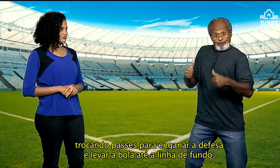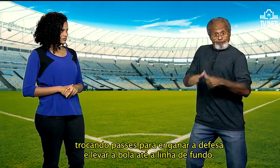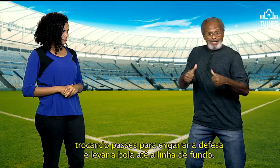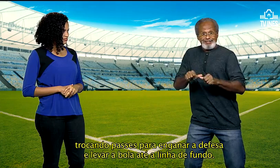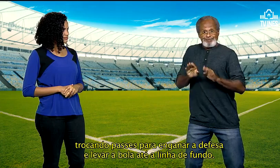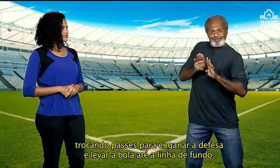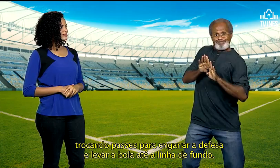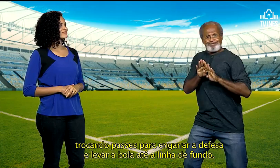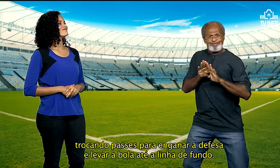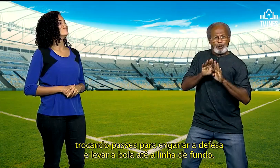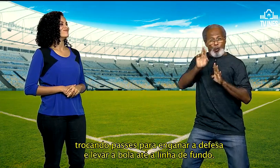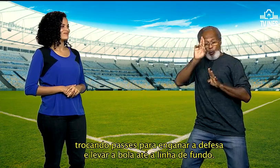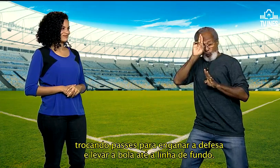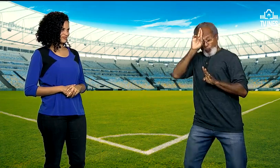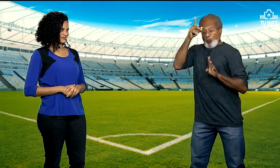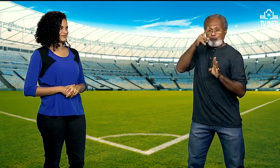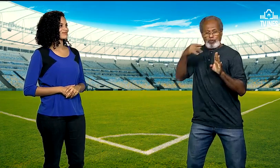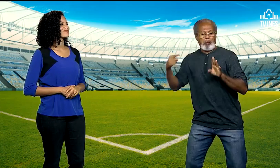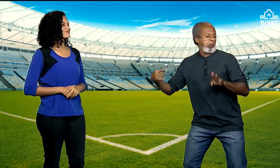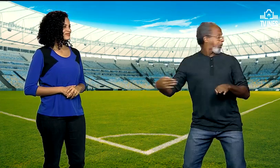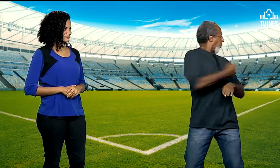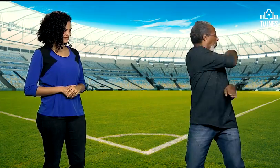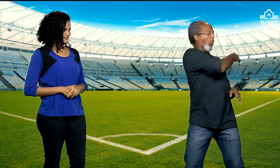a bola até a linha de fundo.